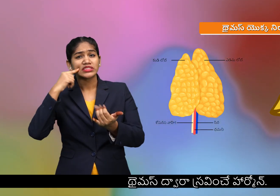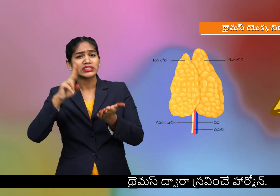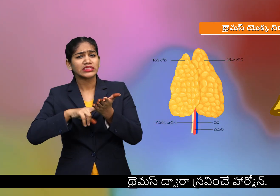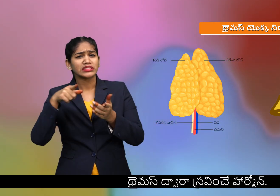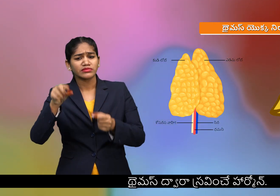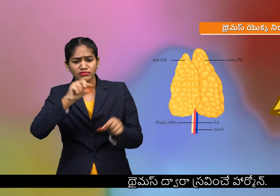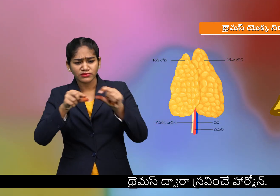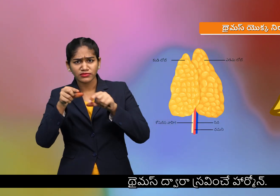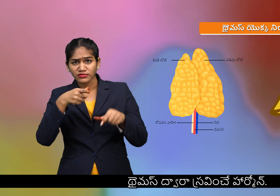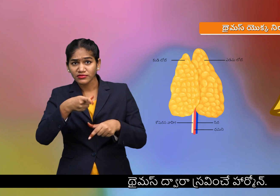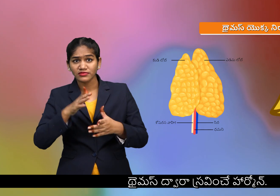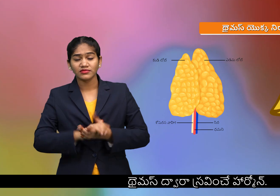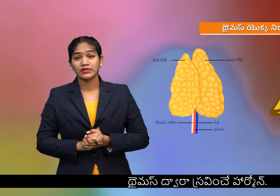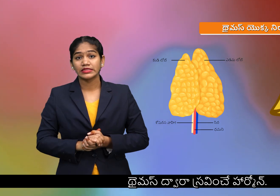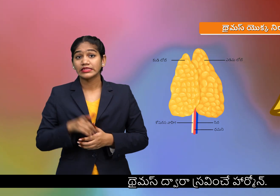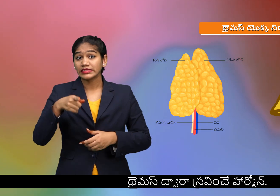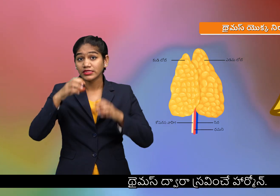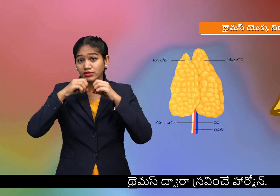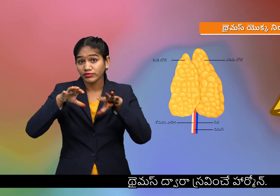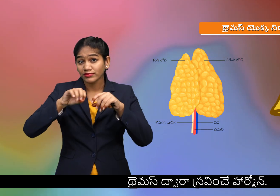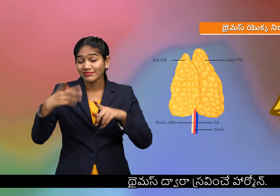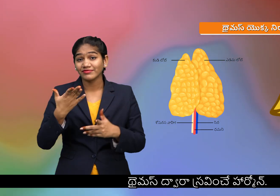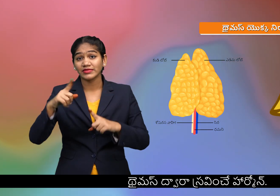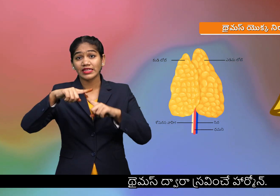థైమస్ ద్వారా స్రవించే హార్మోన్.